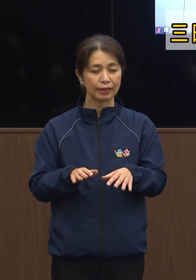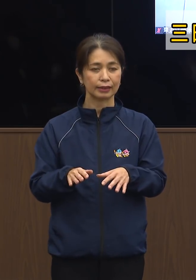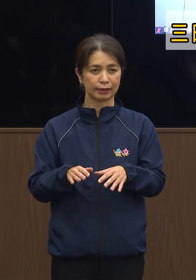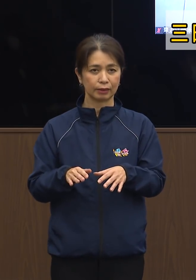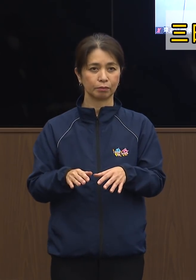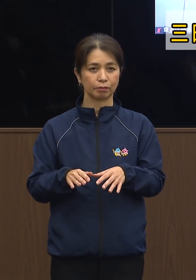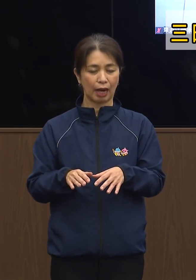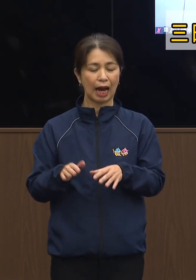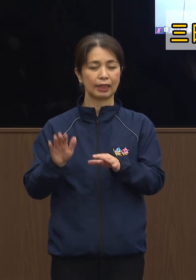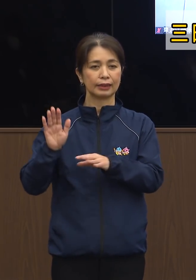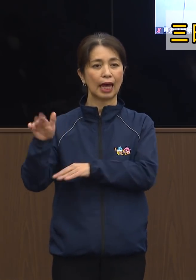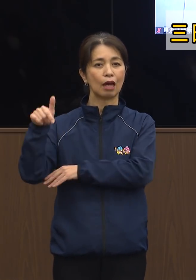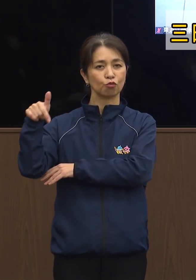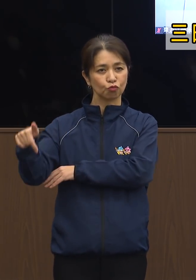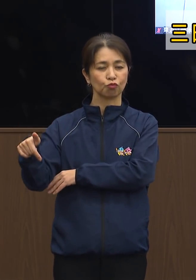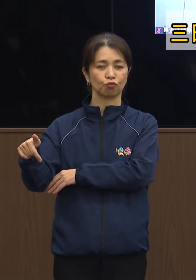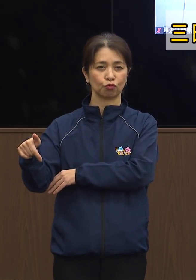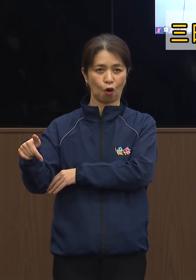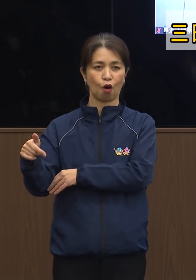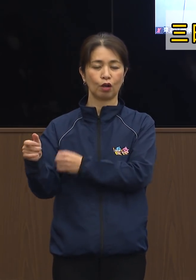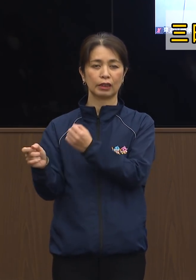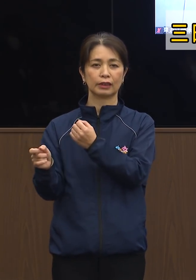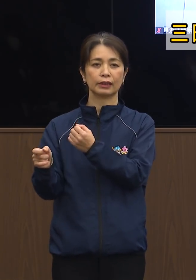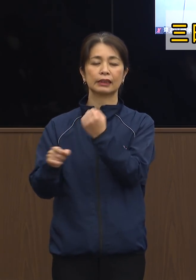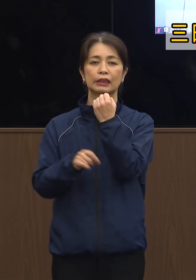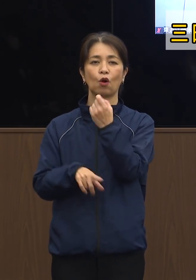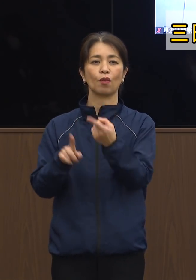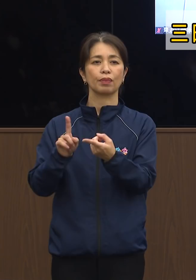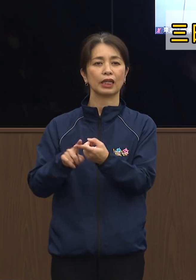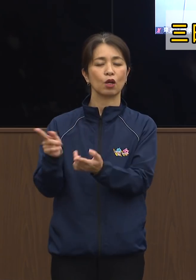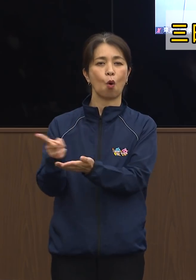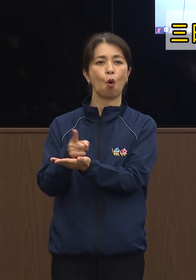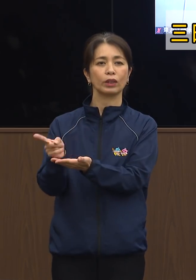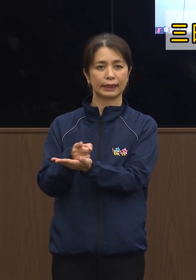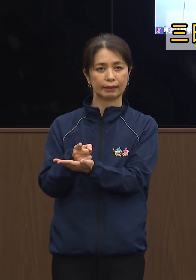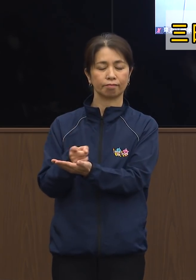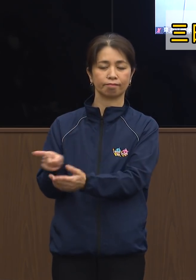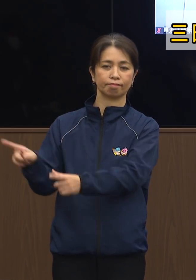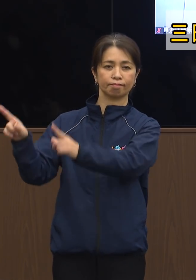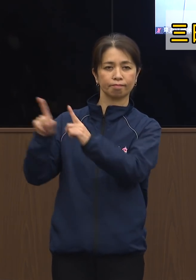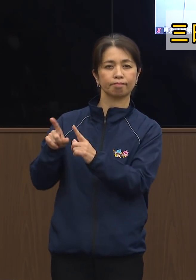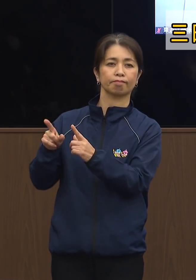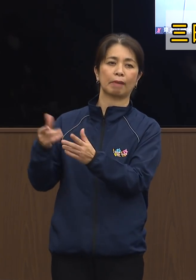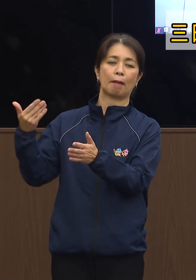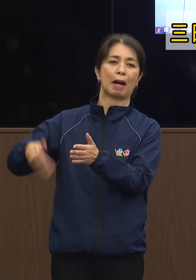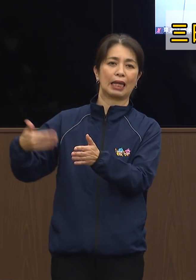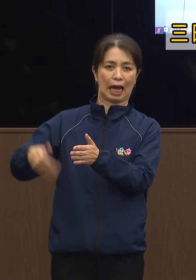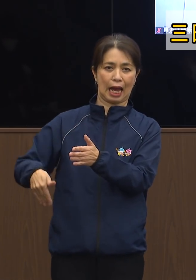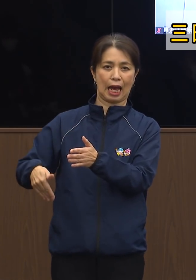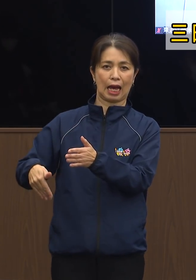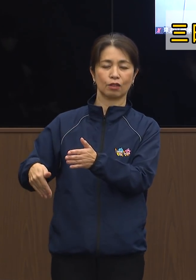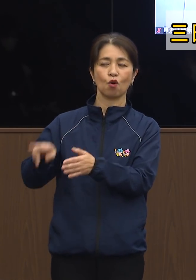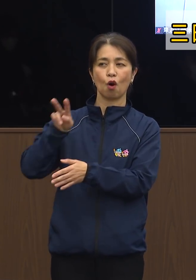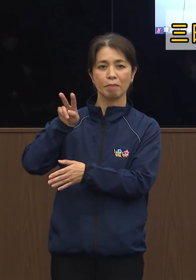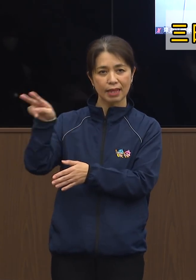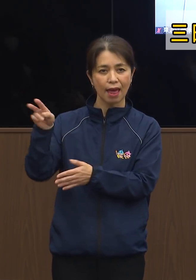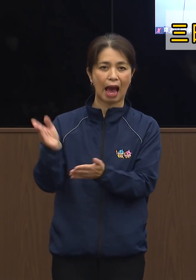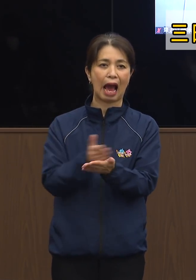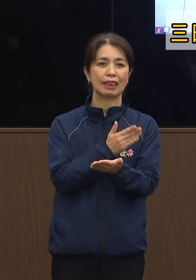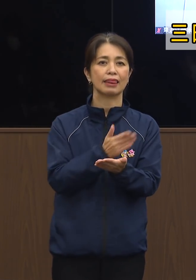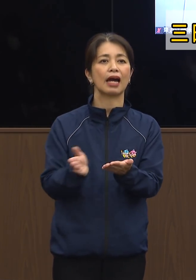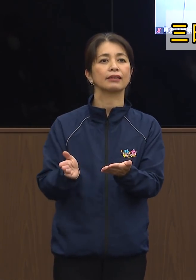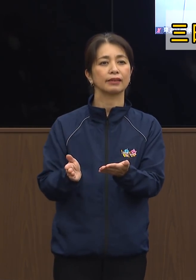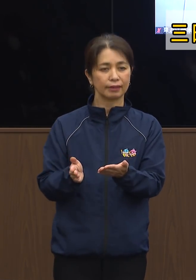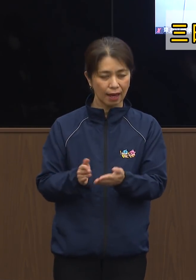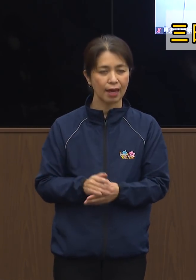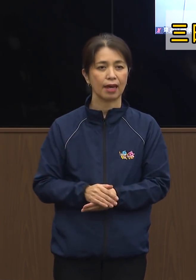方針がまだ届いておりませんので、その内容を確認精査の上検討し判断をいたし、